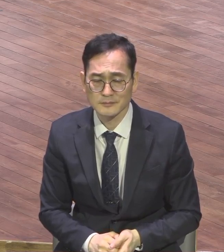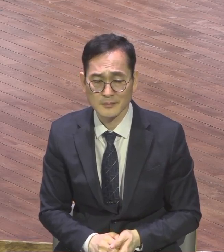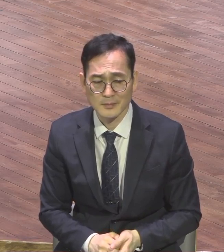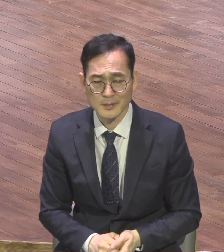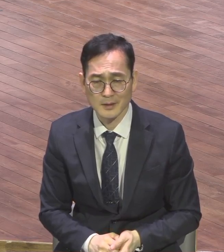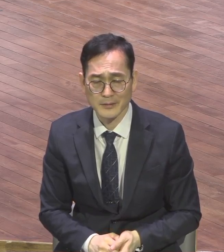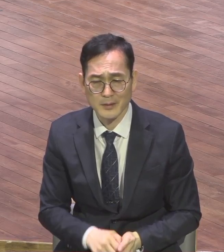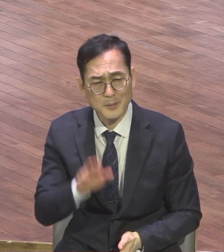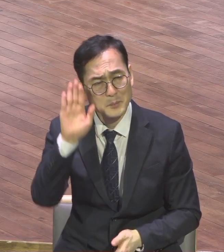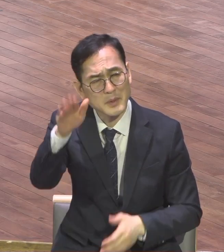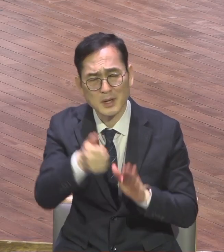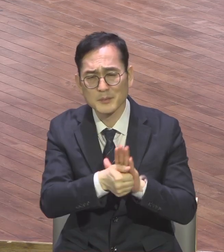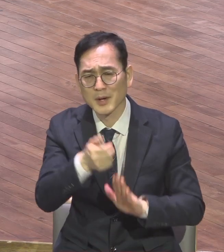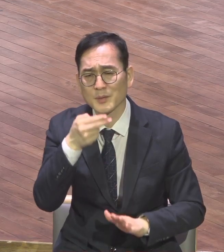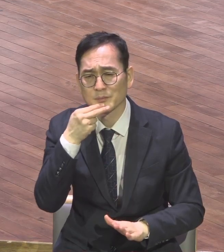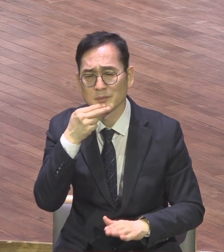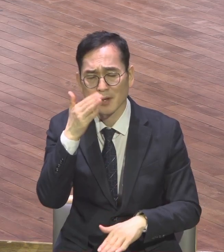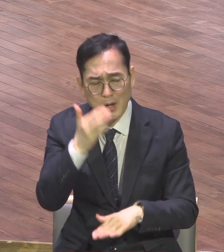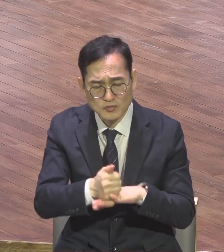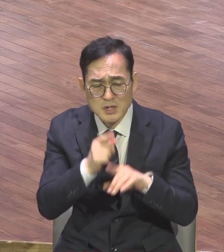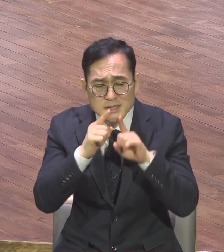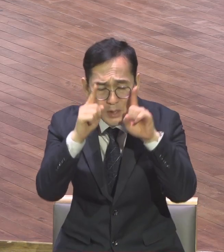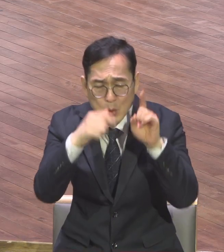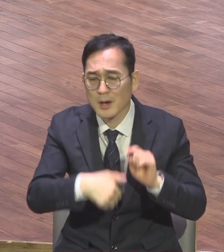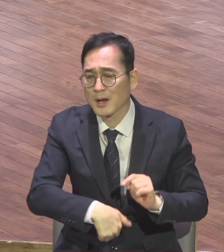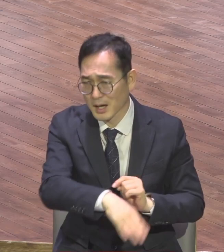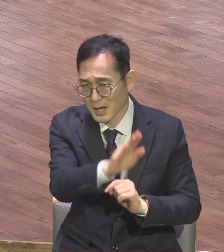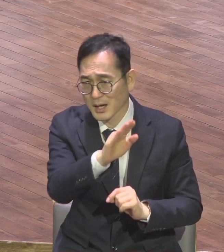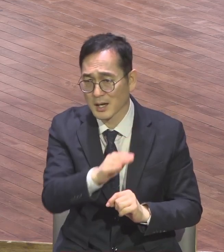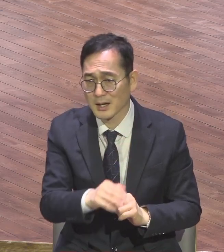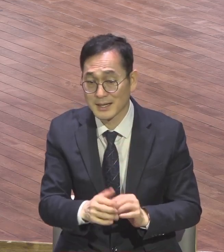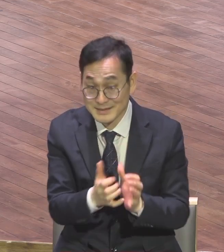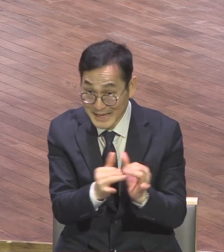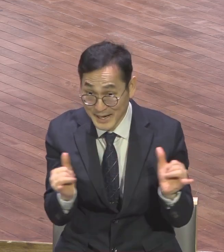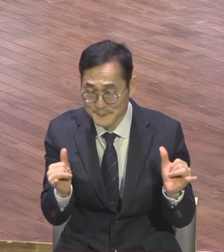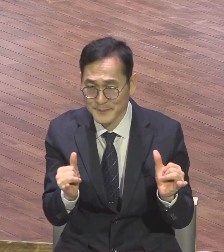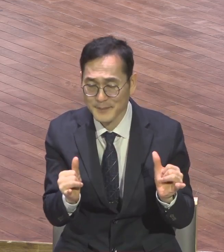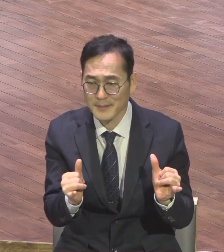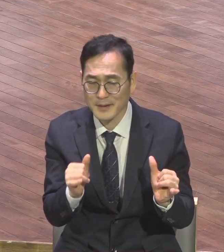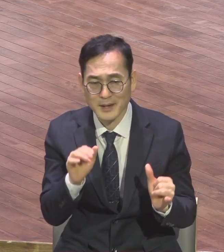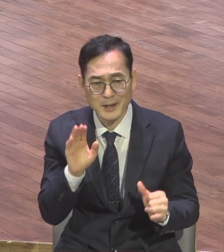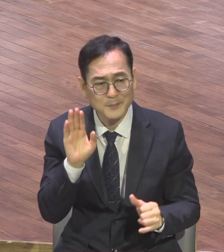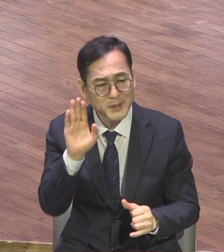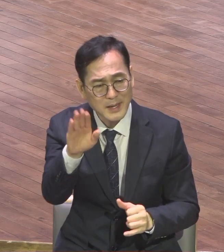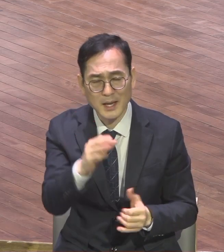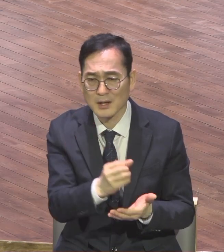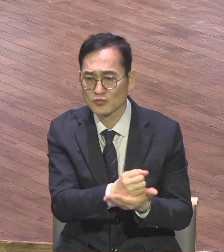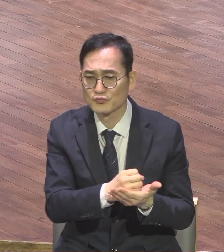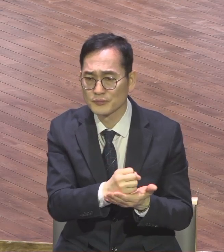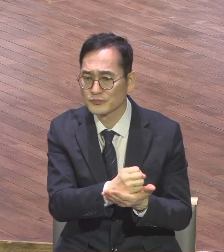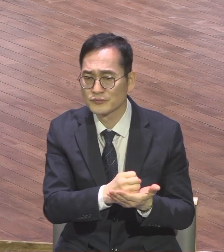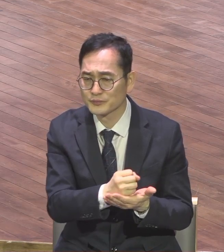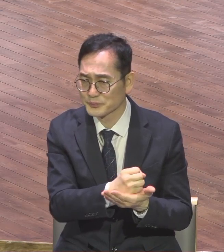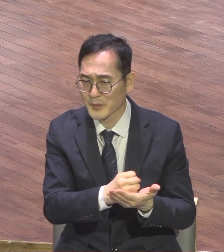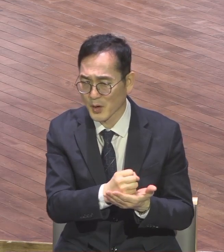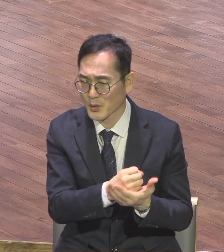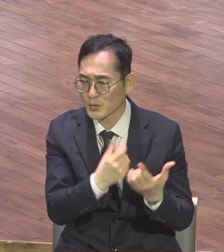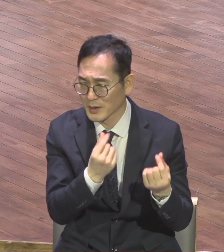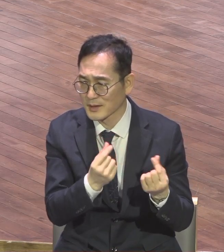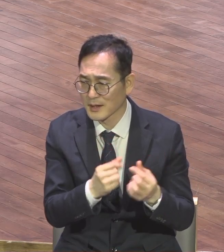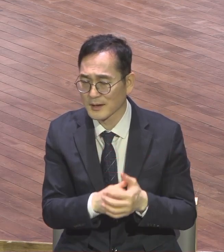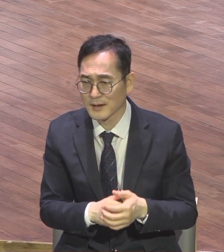인간이 태어난 운명이에요. 운명이라고. 인간의 힘으로는 이